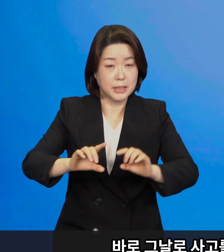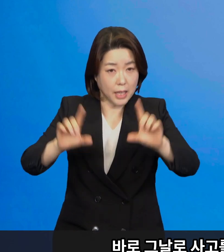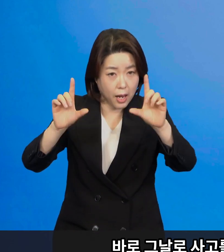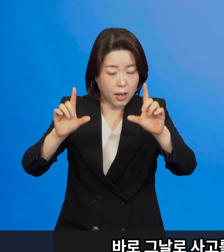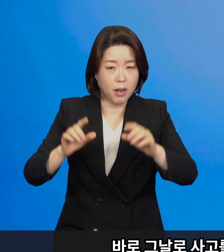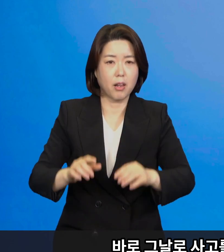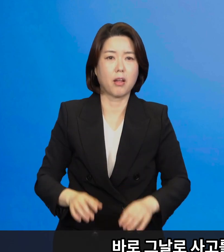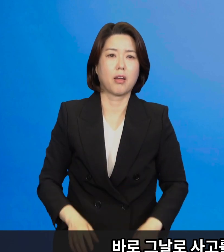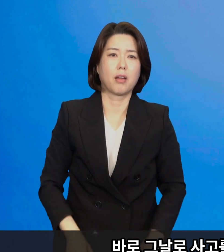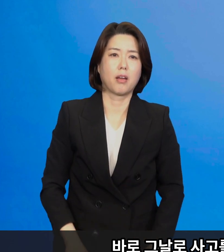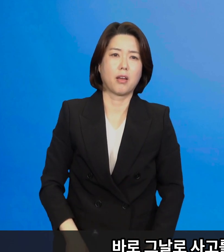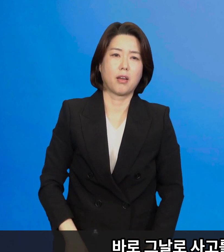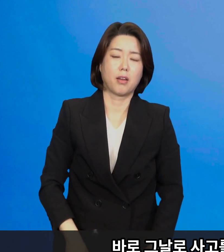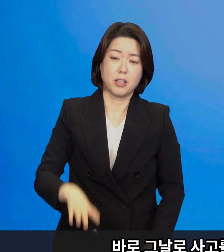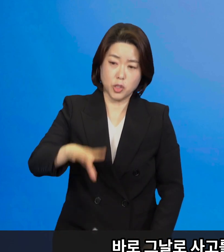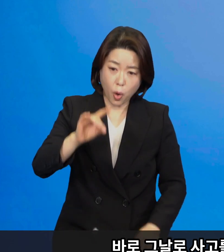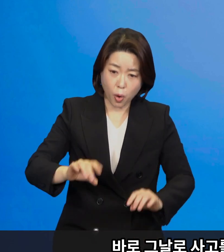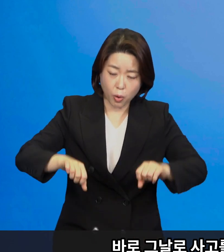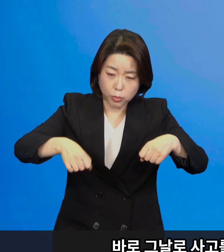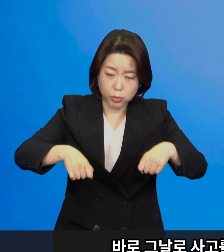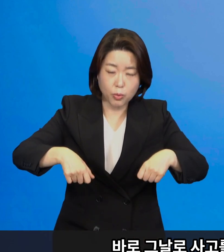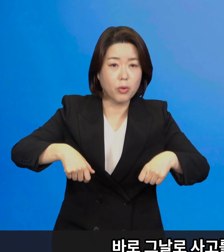그날로 사고를 당하고 죽게 됩니다.